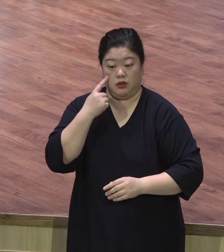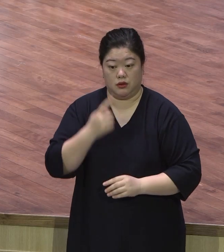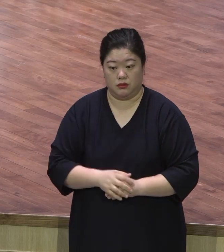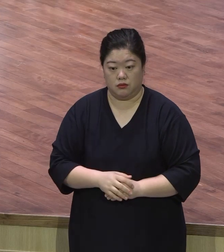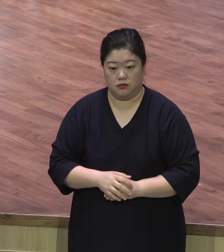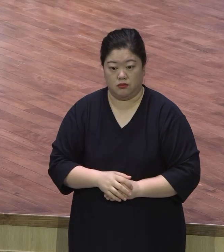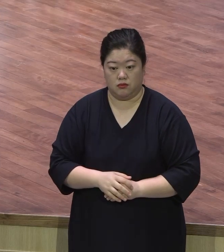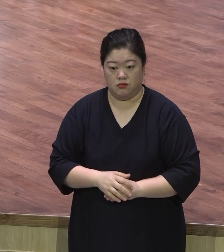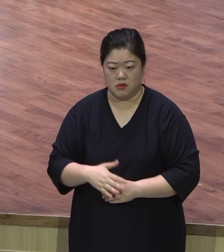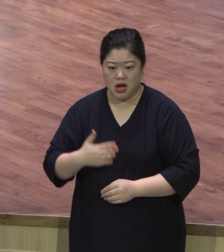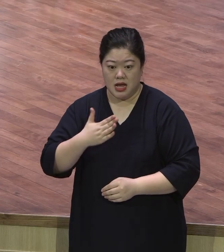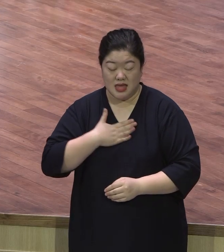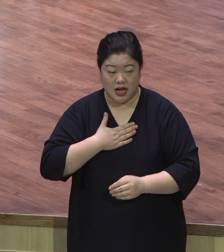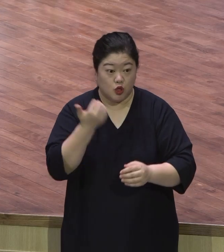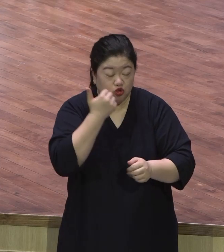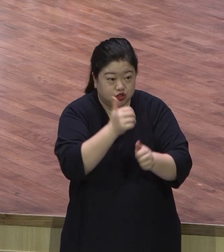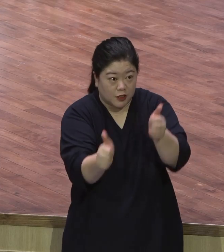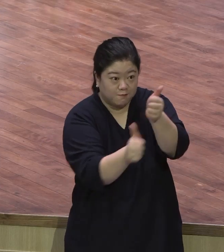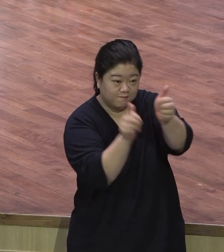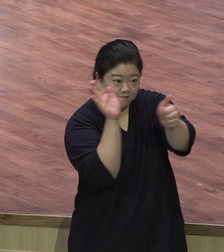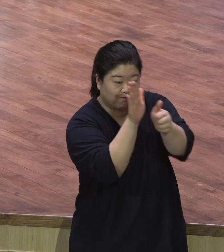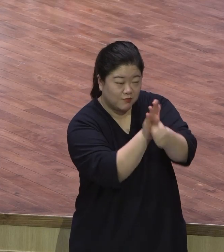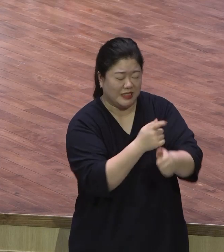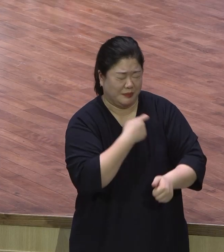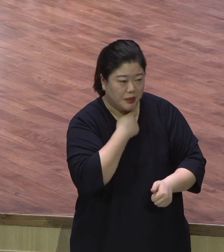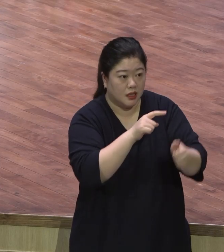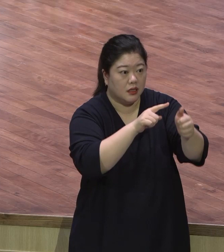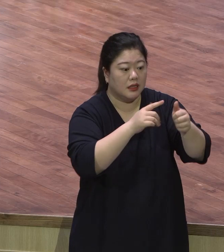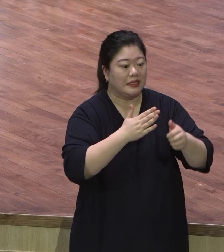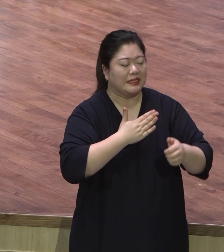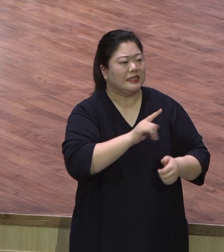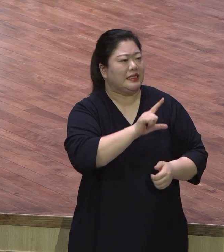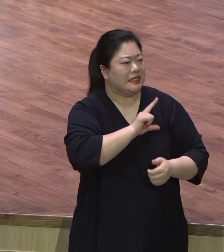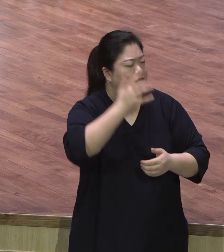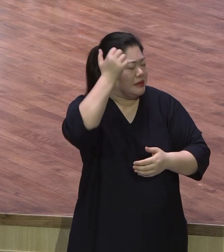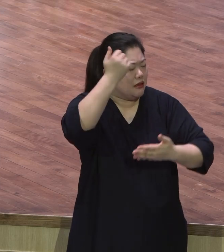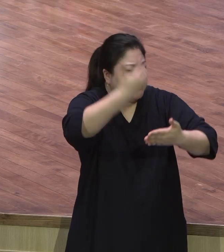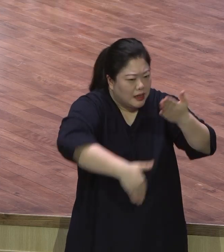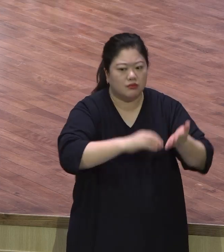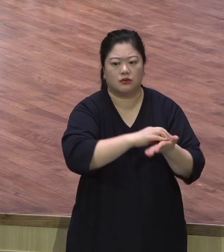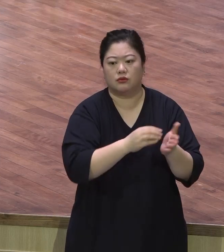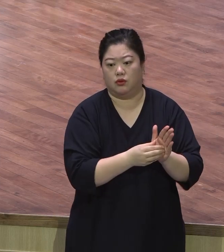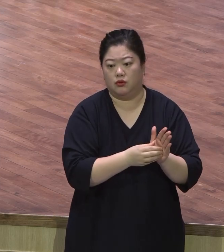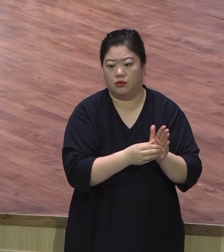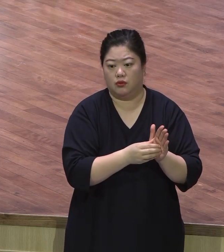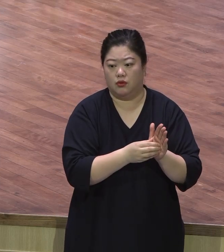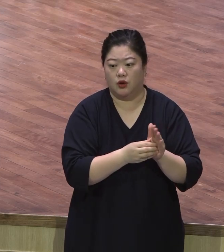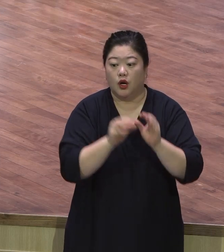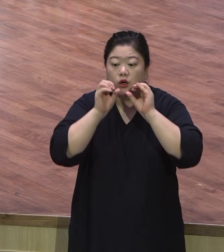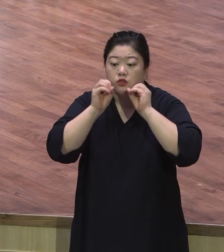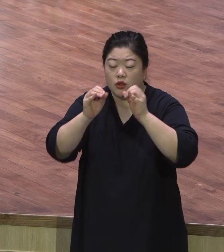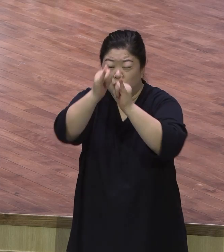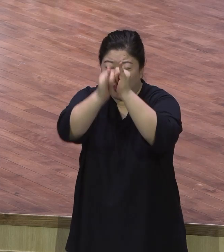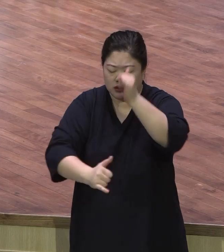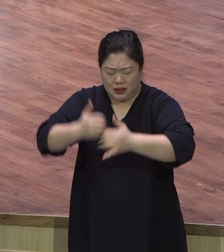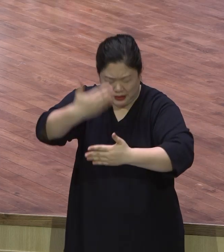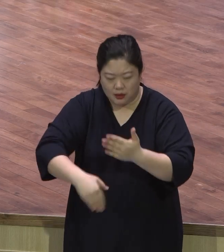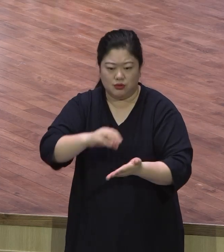눈물이 날 수밖에 없는 그런 감격 우리 기독교에서 남을 수 있는 한국